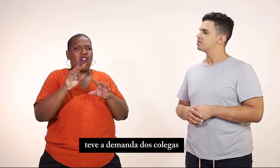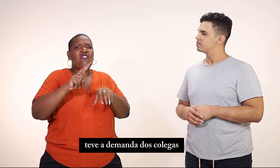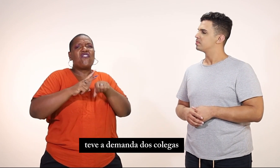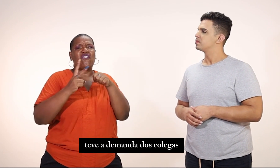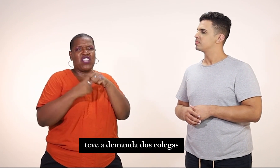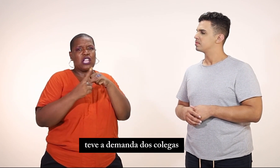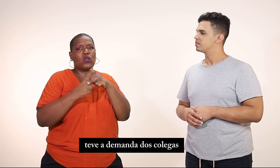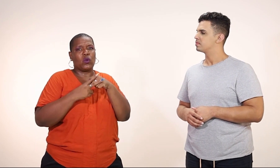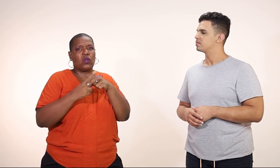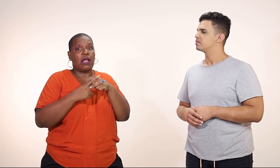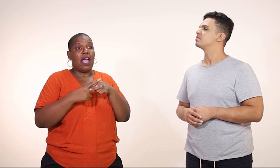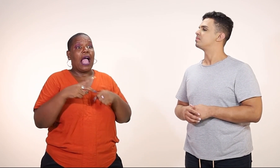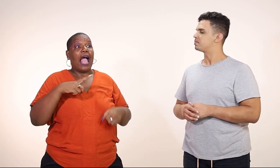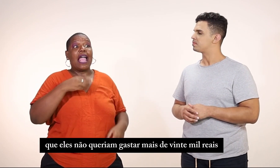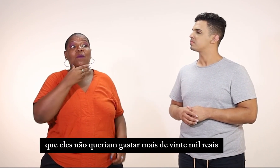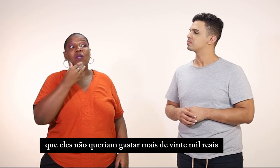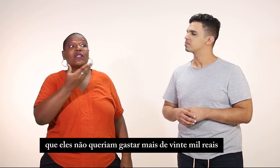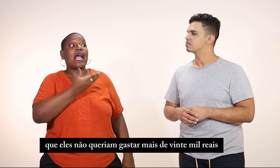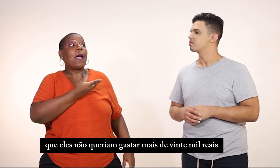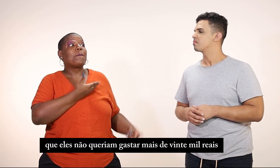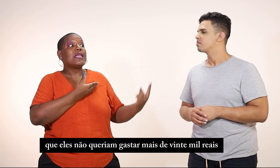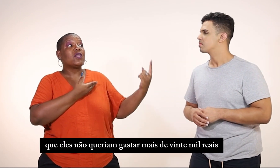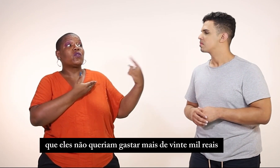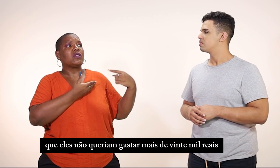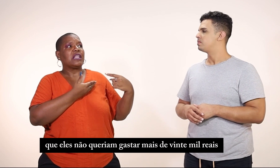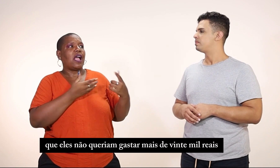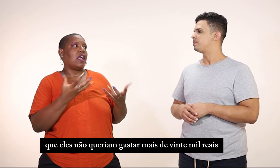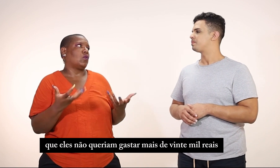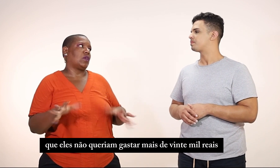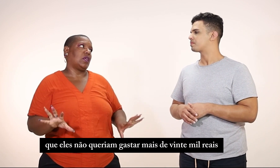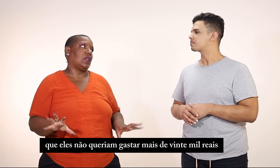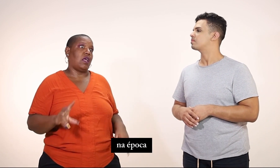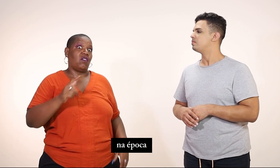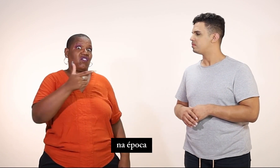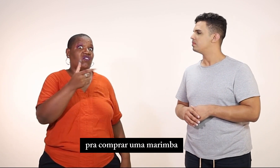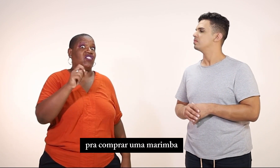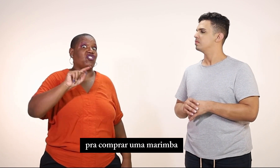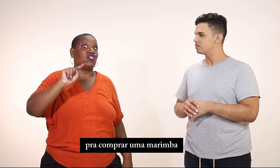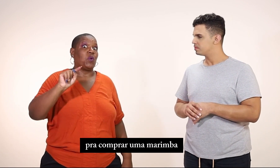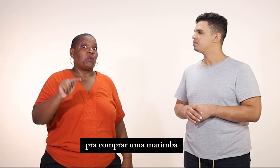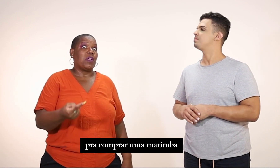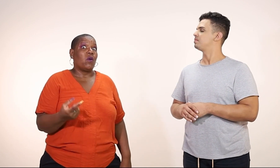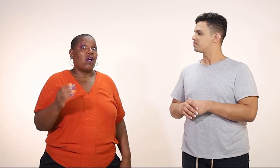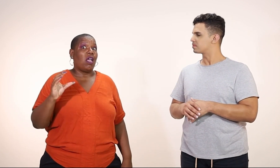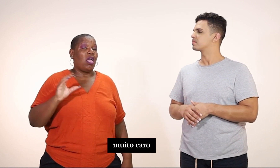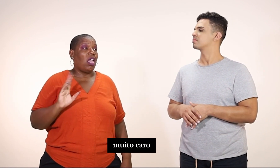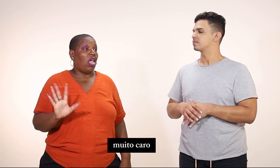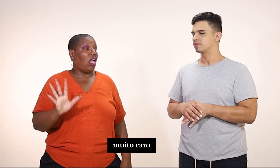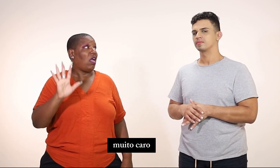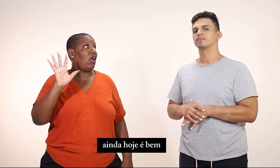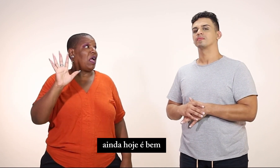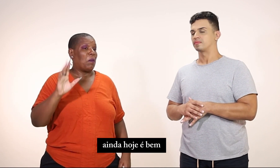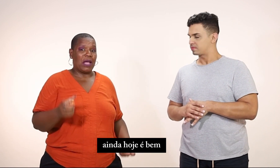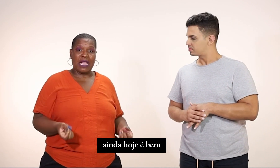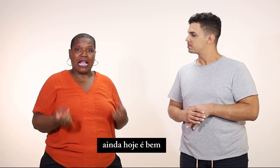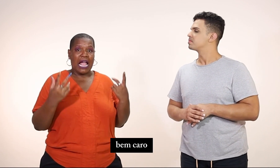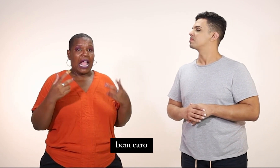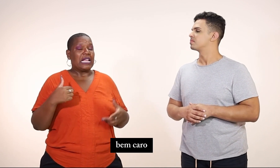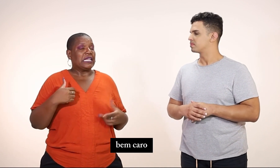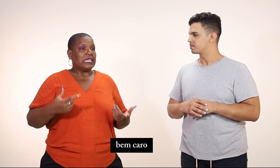dos colegas, que eles não queriam gastar mais de 20 mil reais na época para comprar uma marimba. Muito caro, ainda hoje é bem caro.